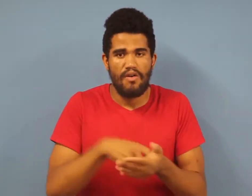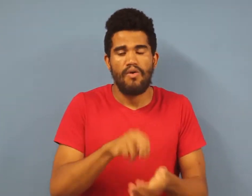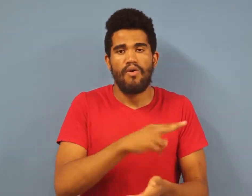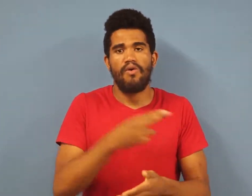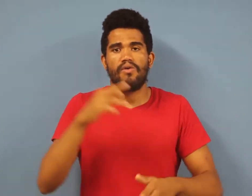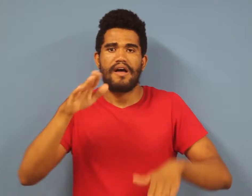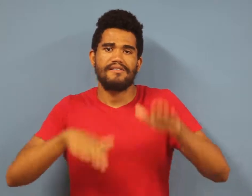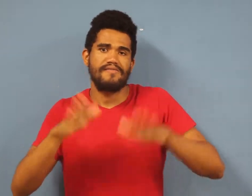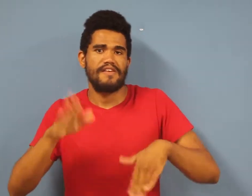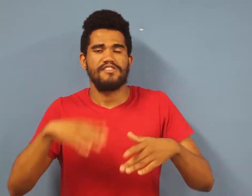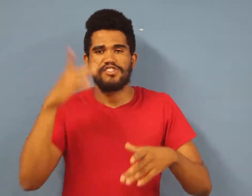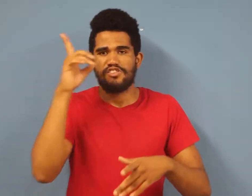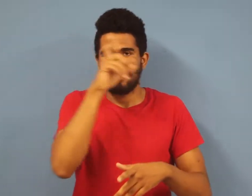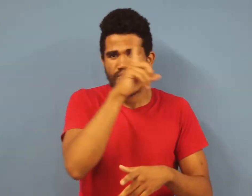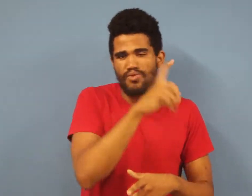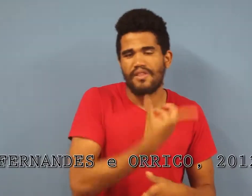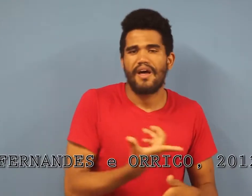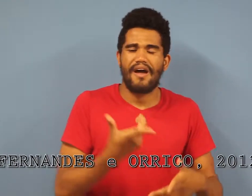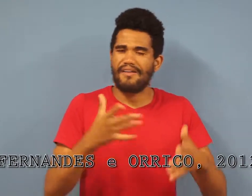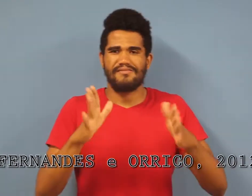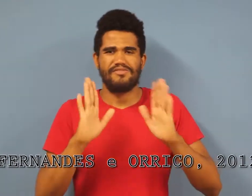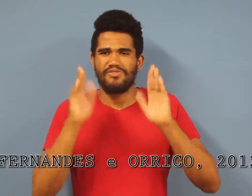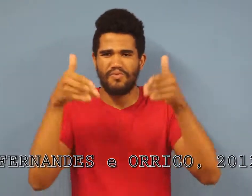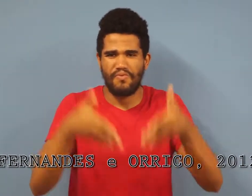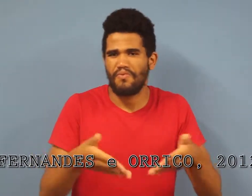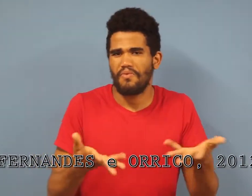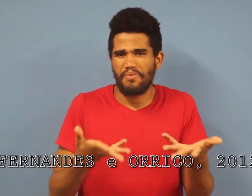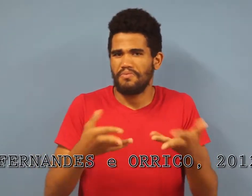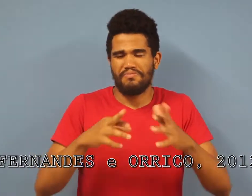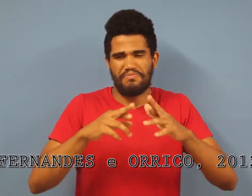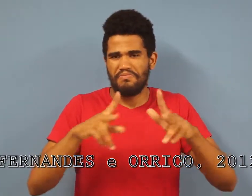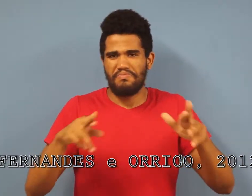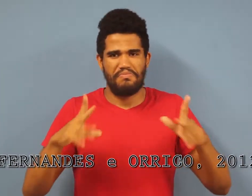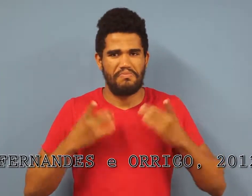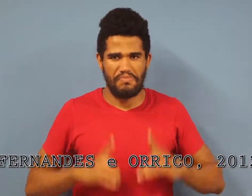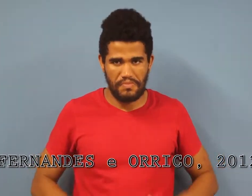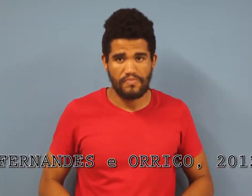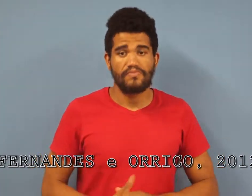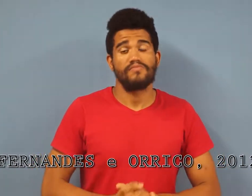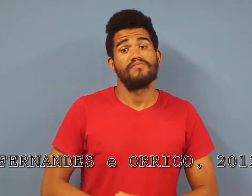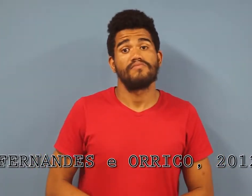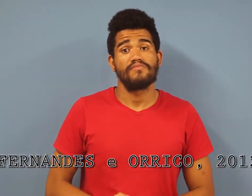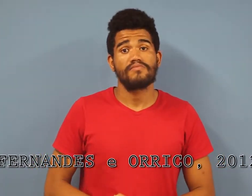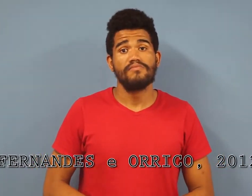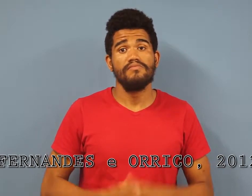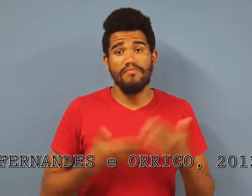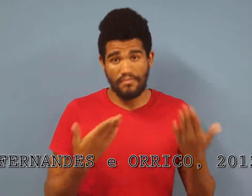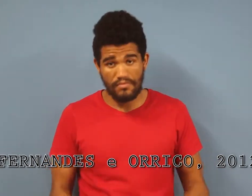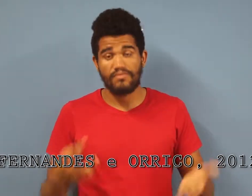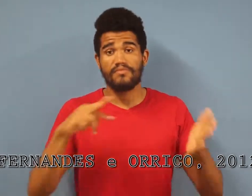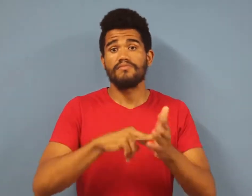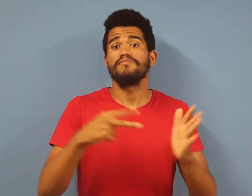Fernandes e Eurico, 2012. Tempo de espera. Nessa perspectiva, a